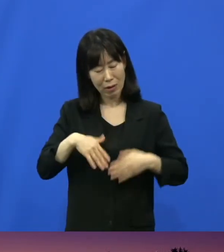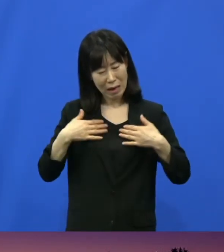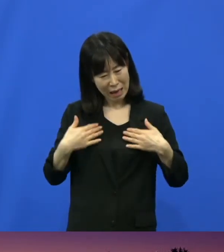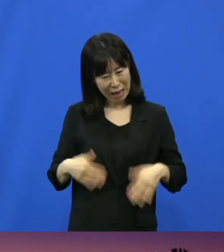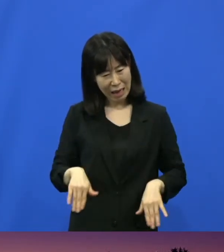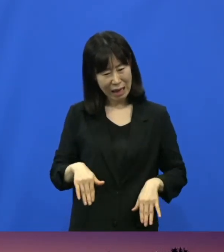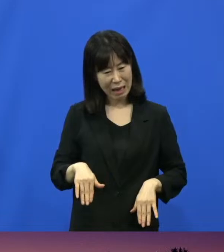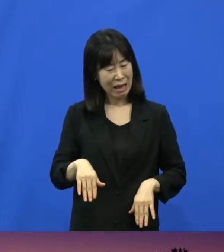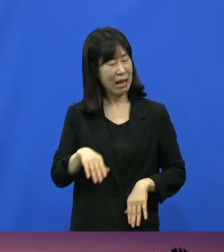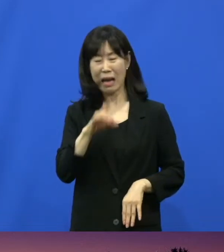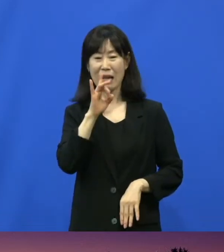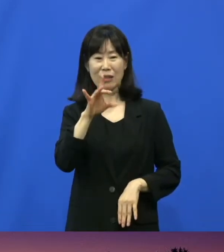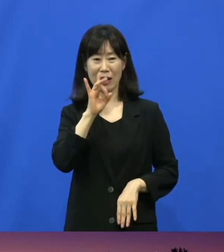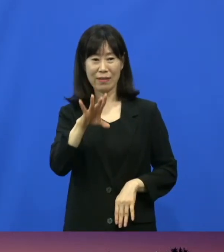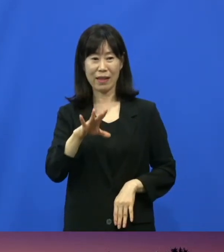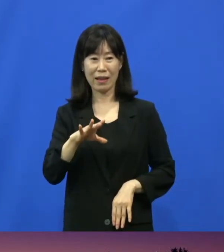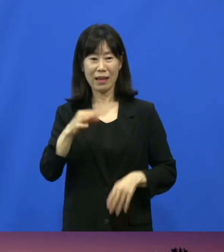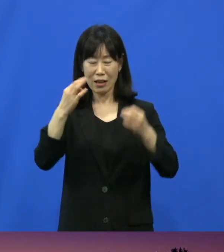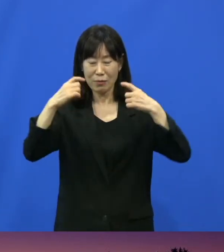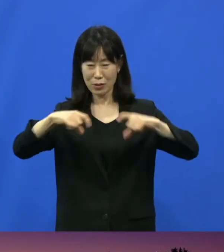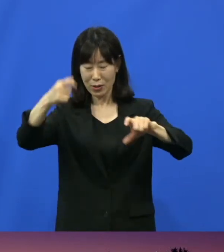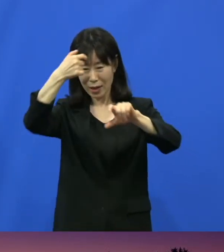이러지 마시고